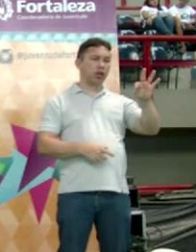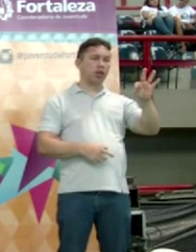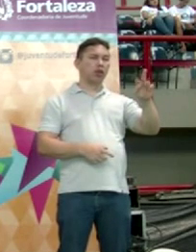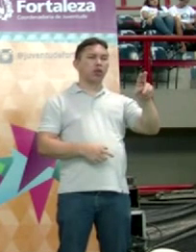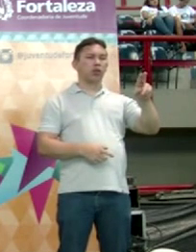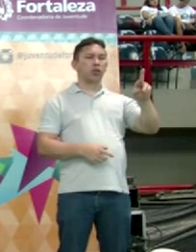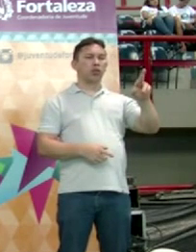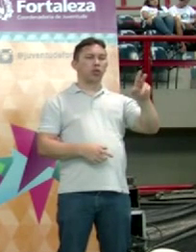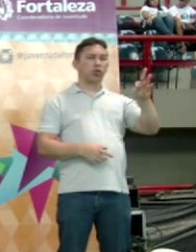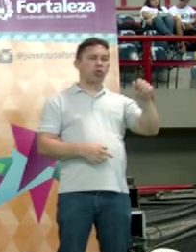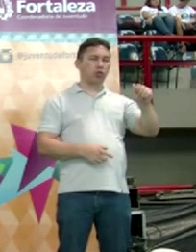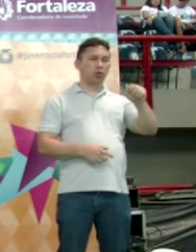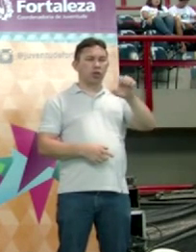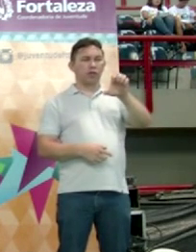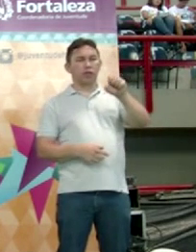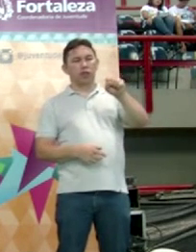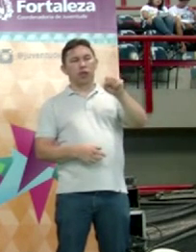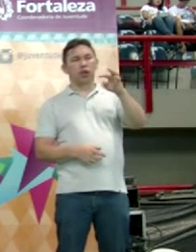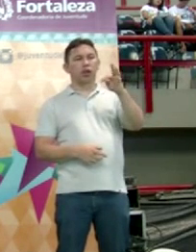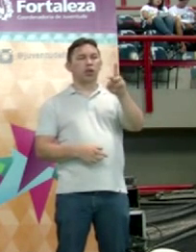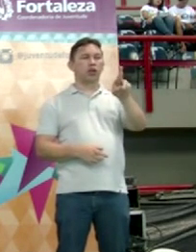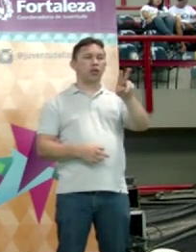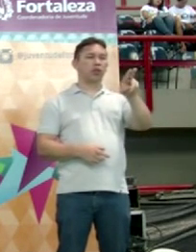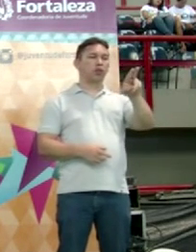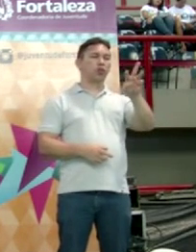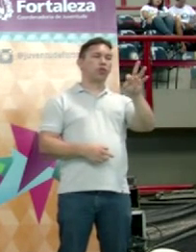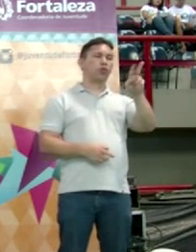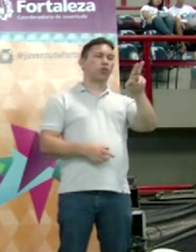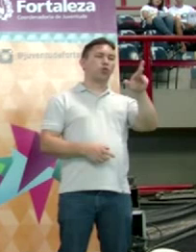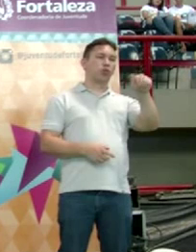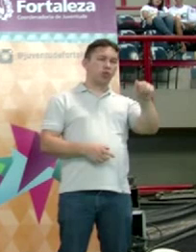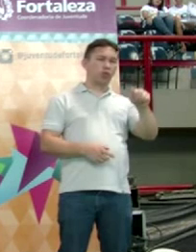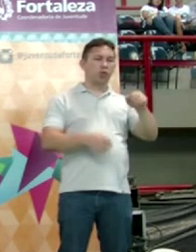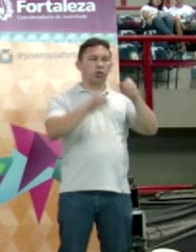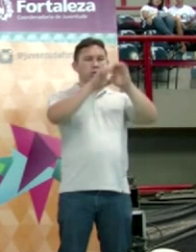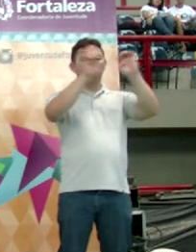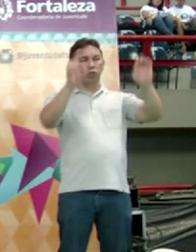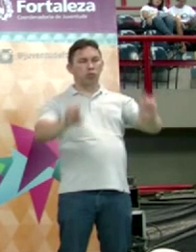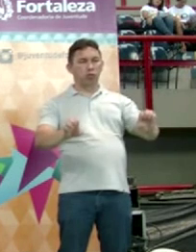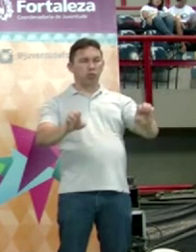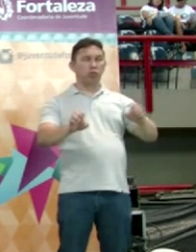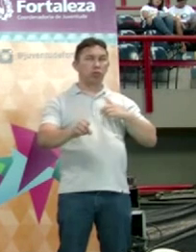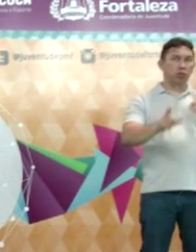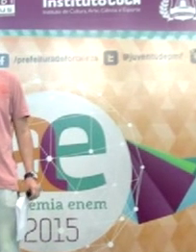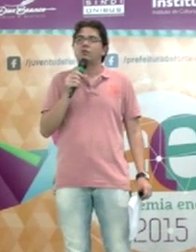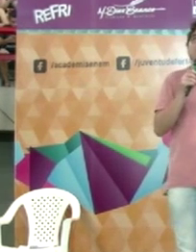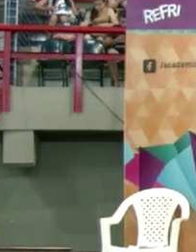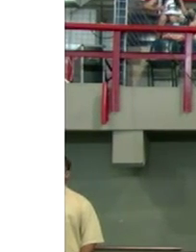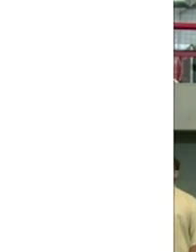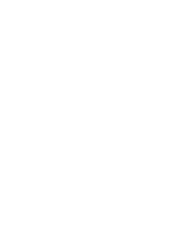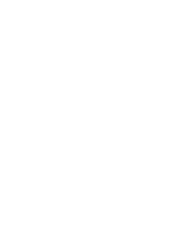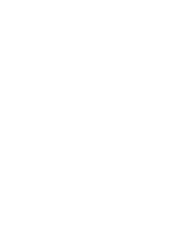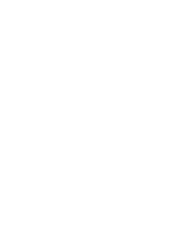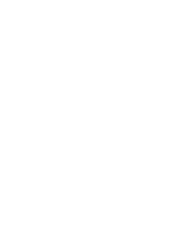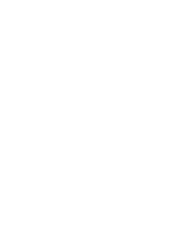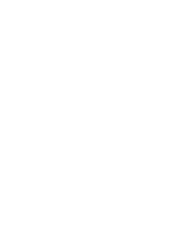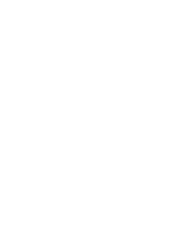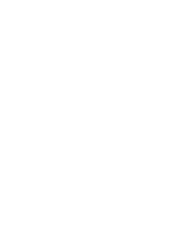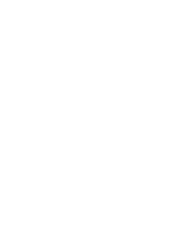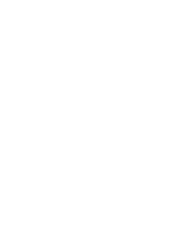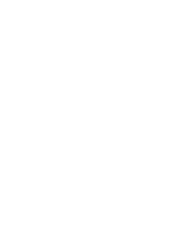Itens A, B, C, D e E. Tem ácido carboxílico em todas as estruturas? Como é que é o